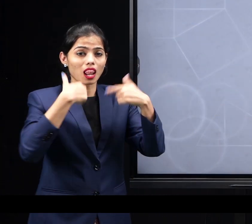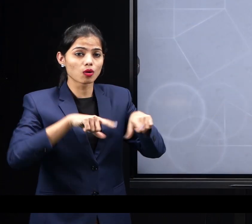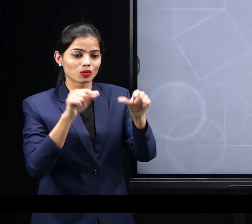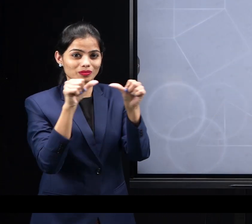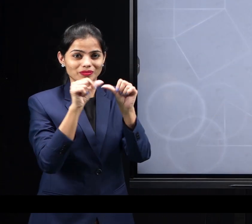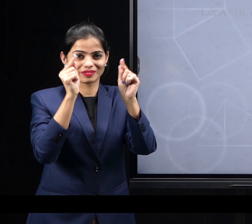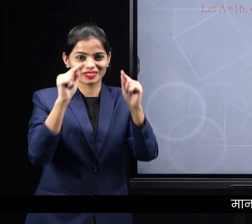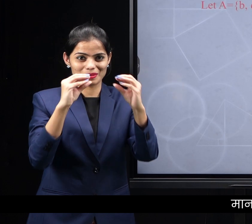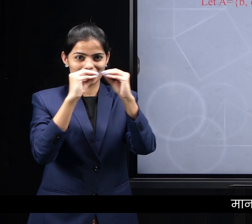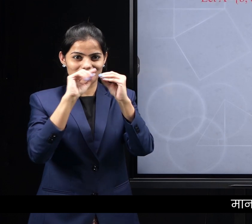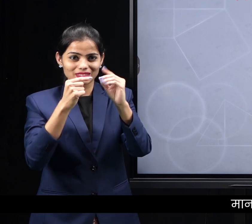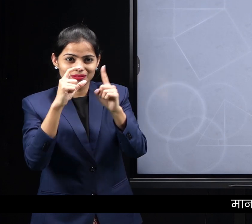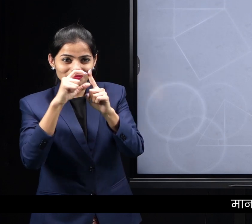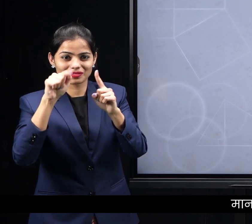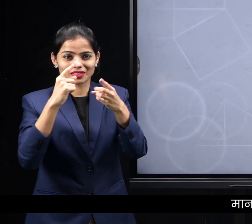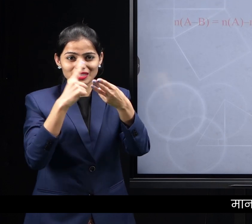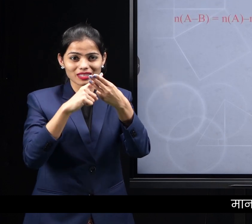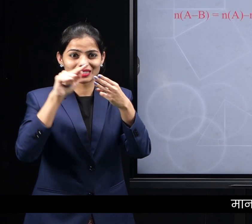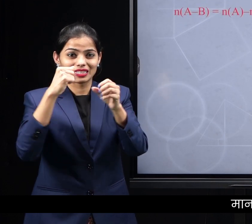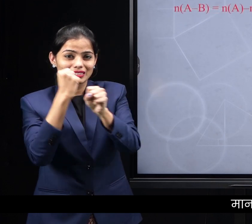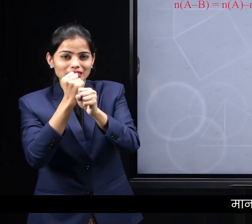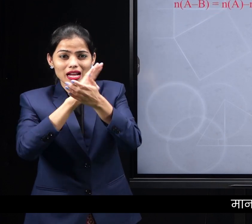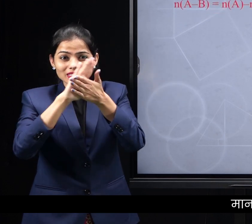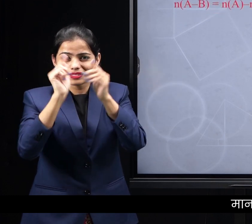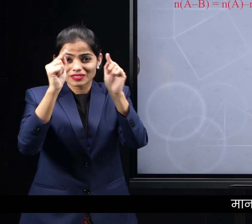उदाहरण, माना A is equals to B D E G H